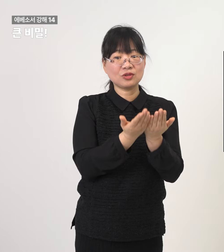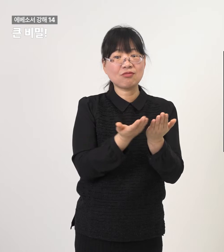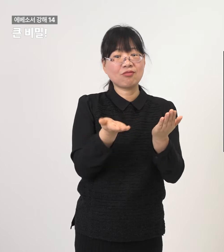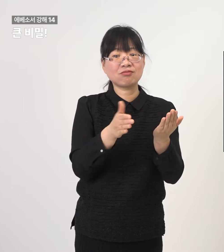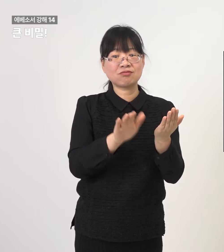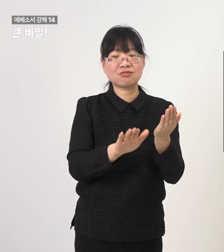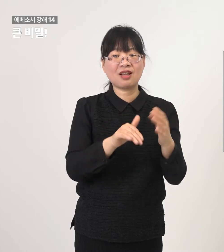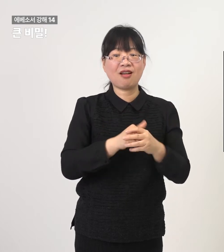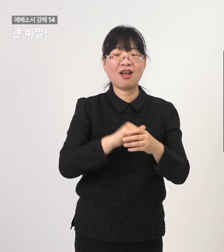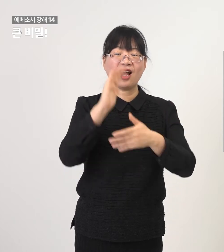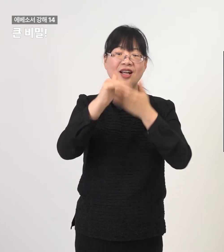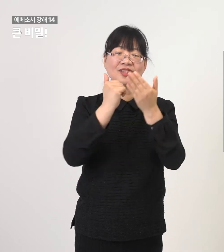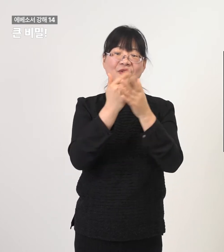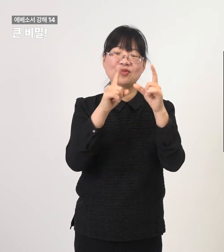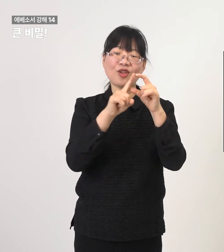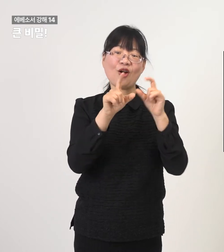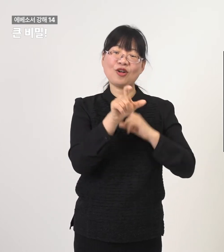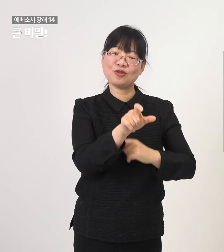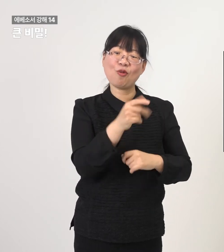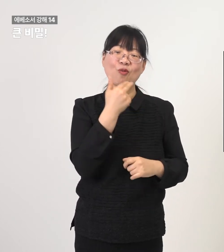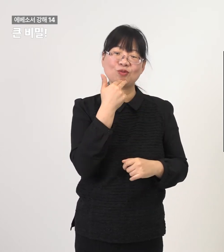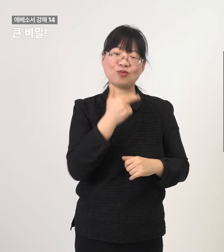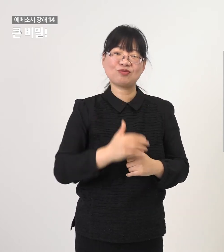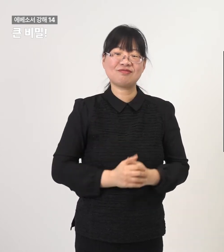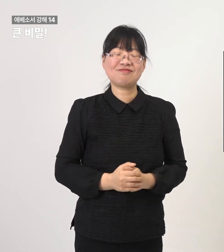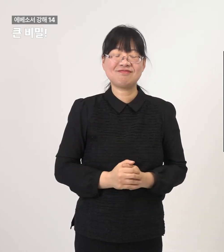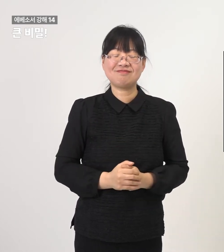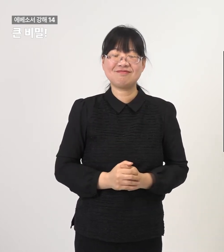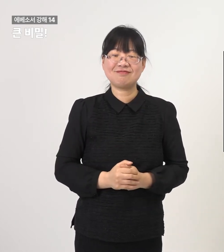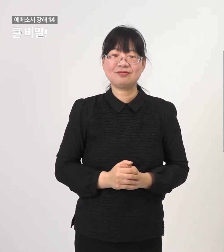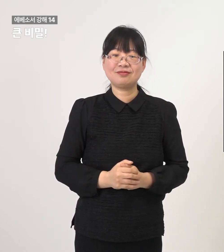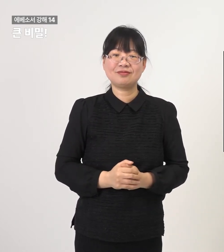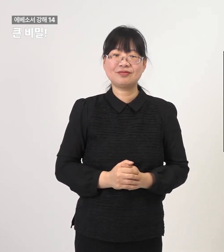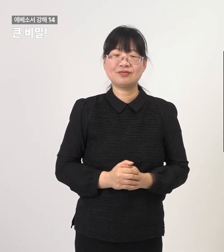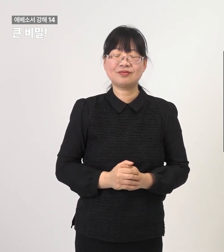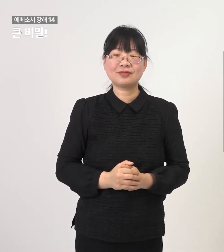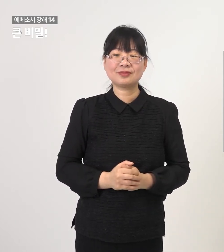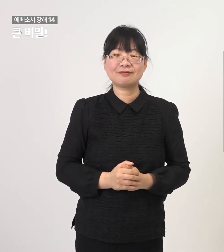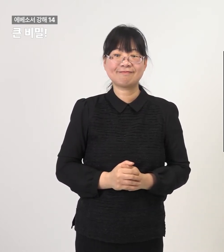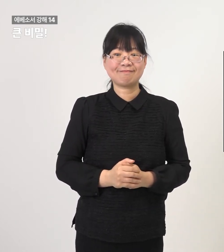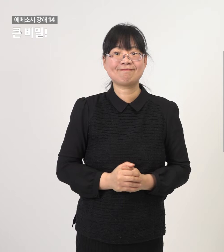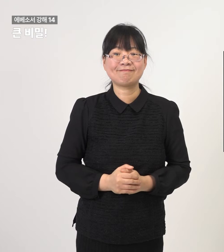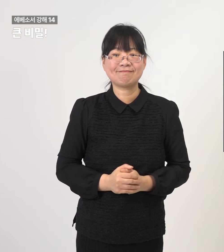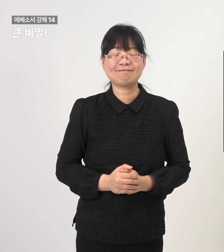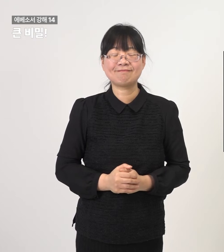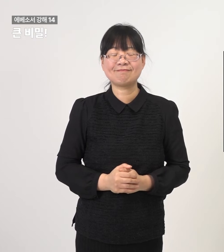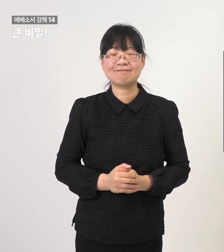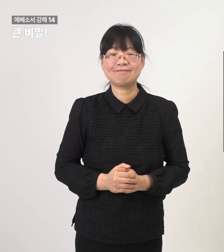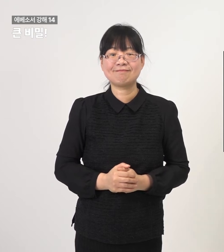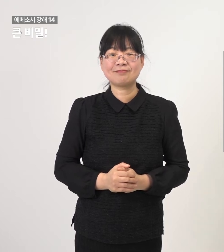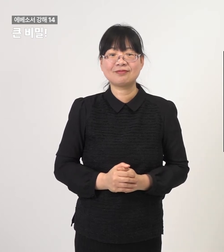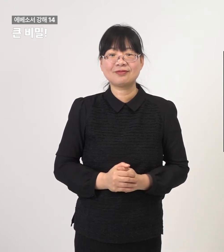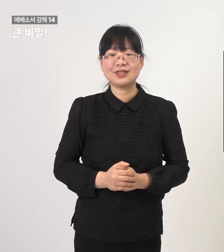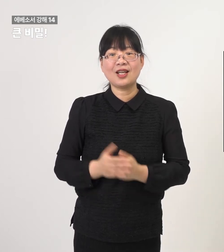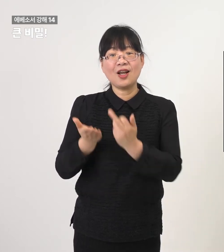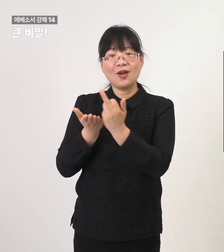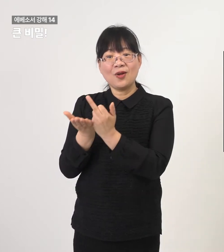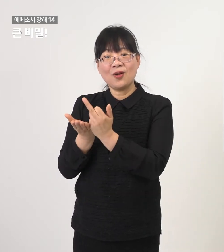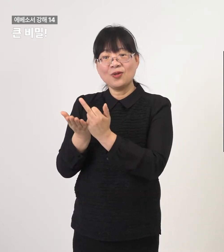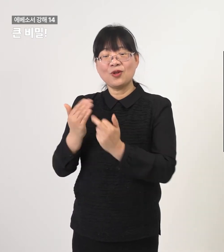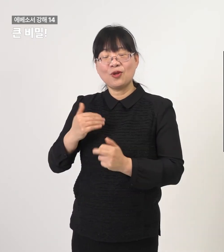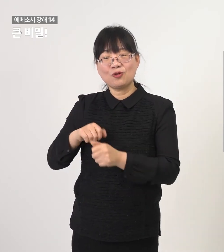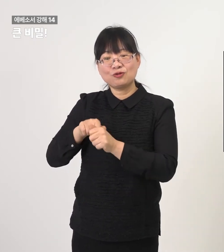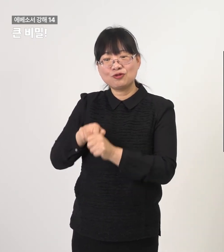성경책인데 하나님이라는 단어가 없어요. 이런 거죠. 독도는 굳이